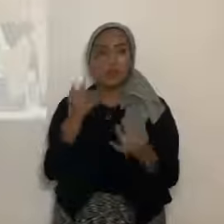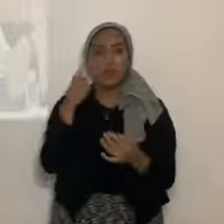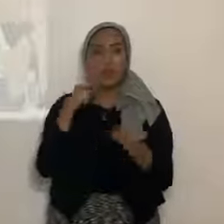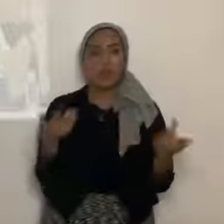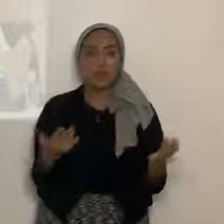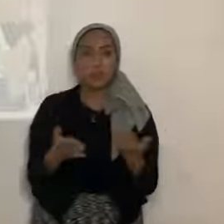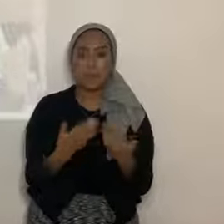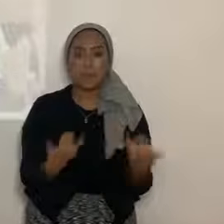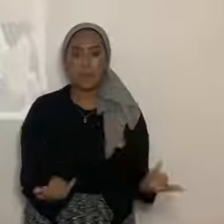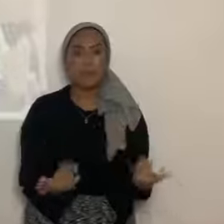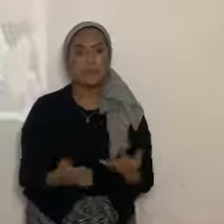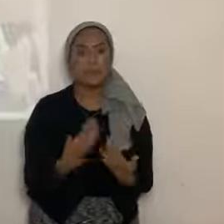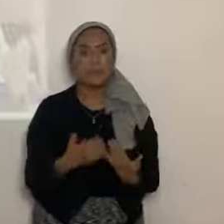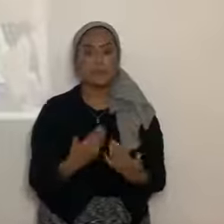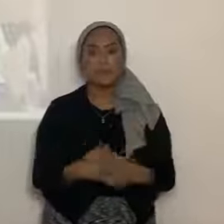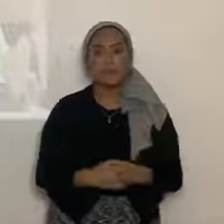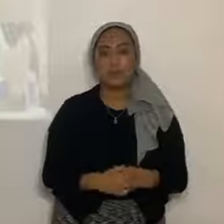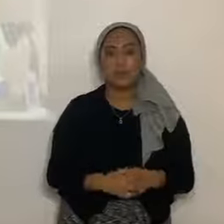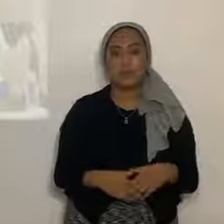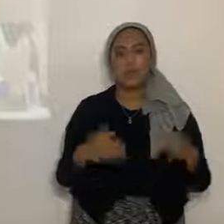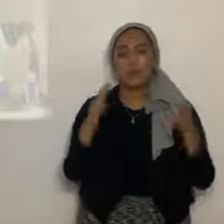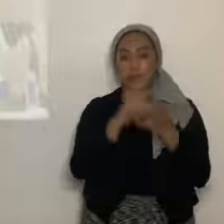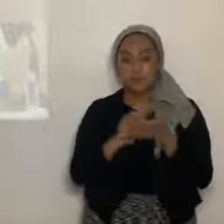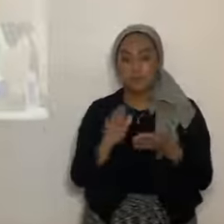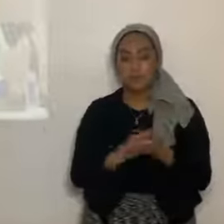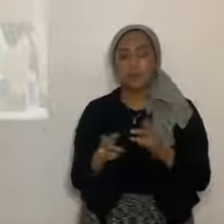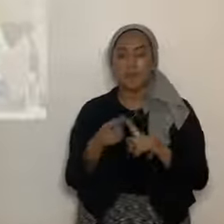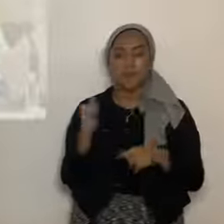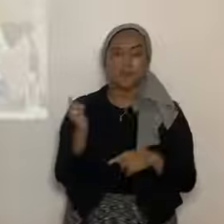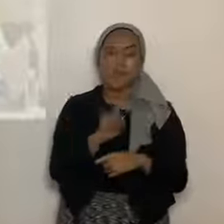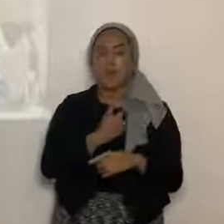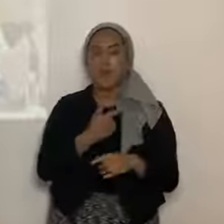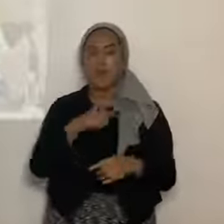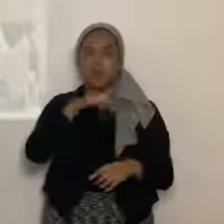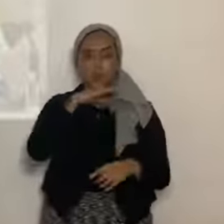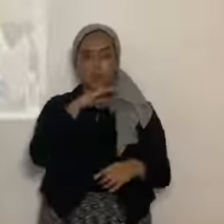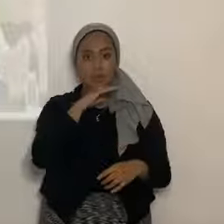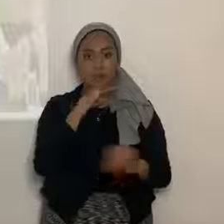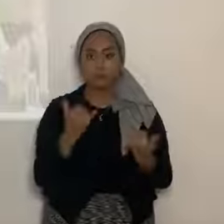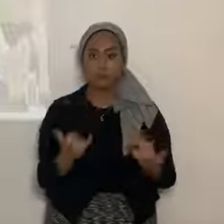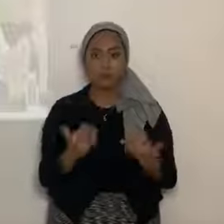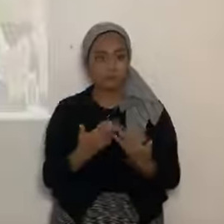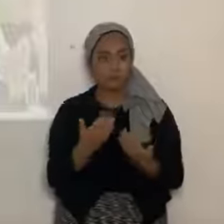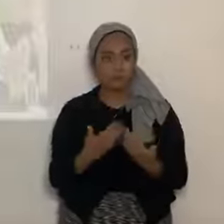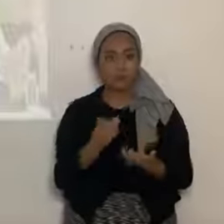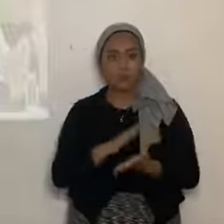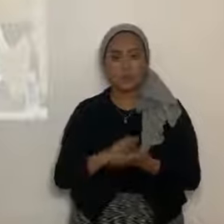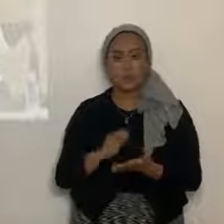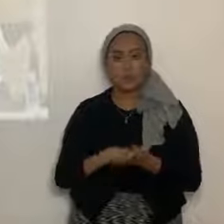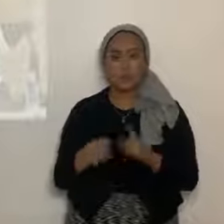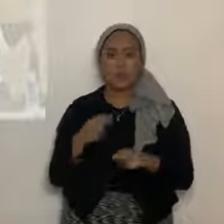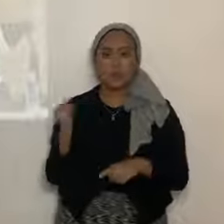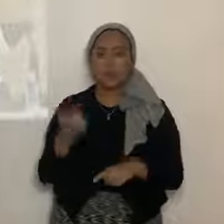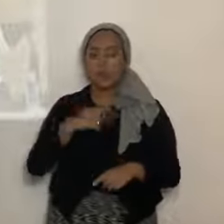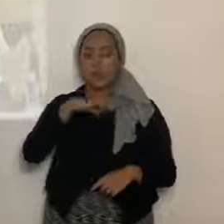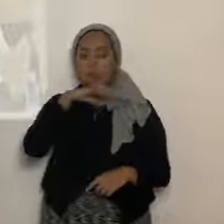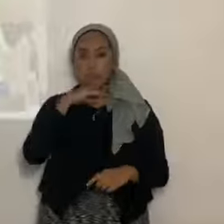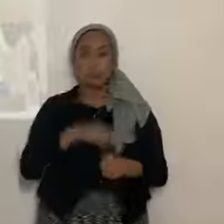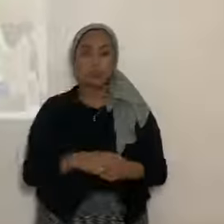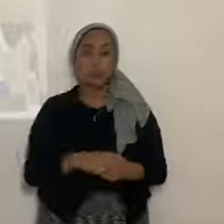una vez. Y limpiarnos de toda maldad. ¿Qué esperas? Mejor de una vez que seas limpiado. Si decimos que no